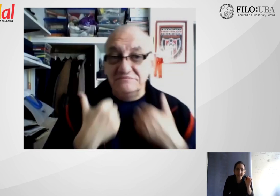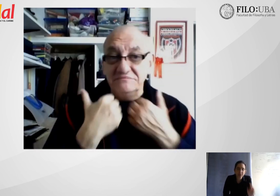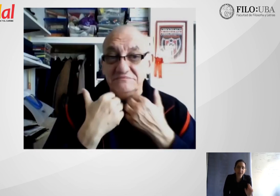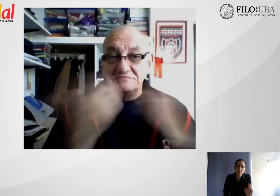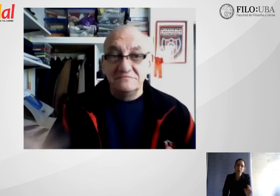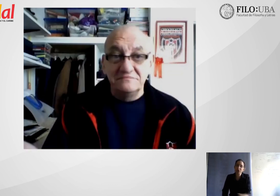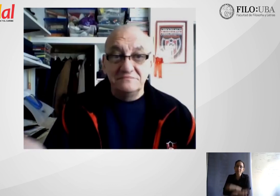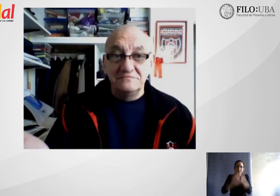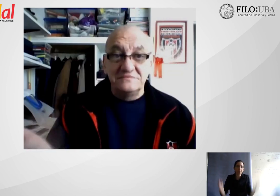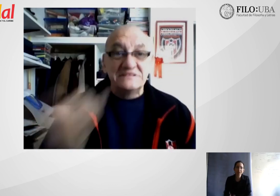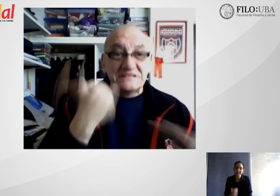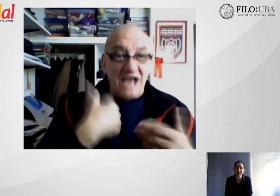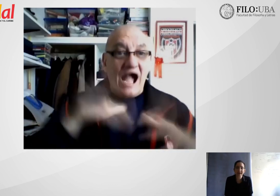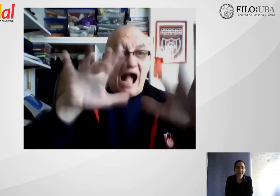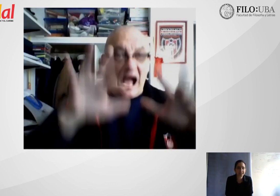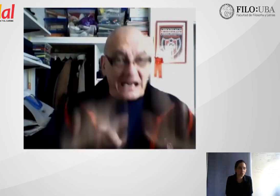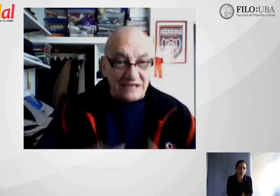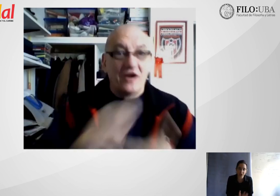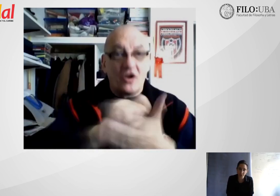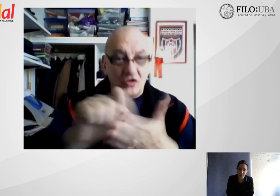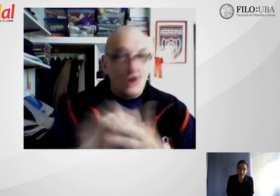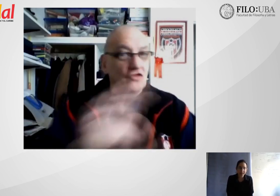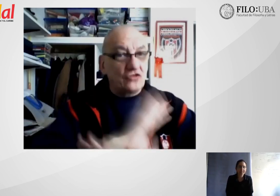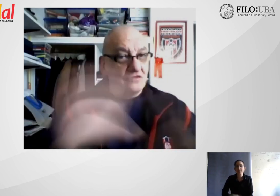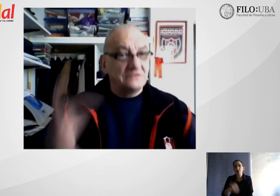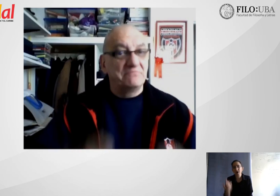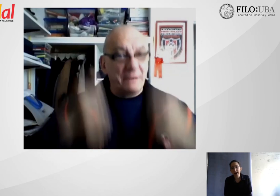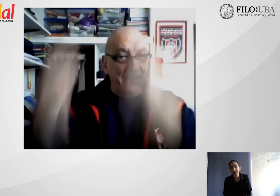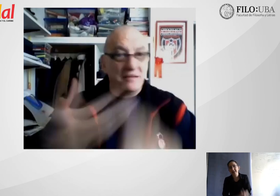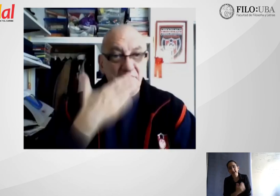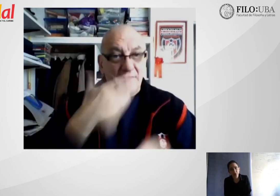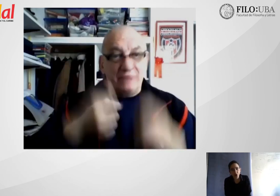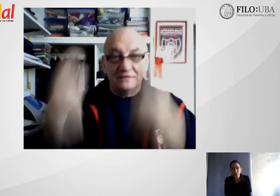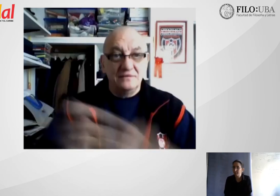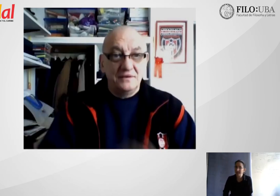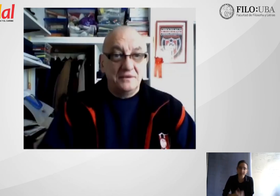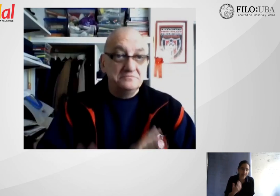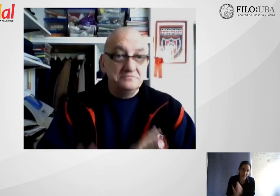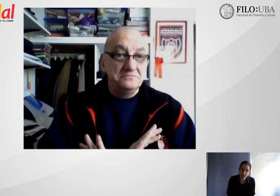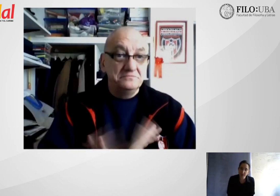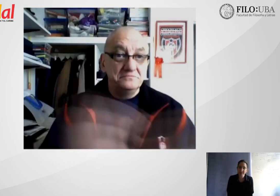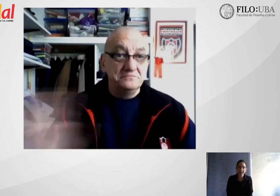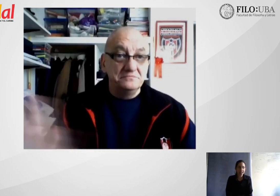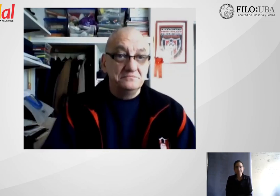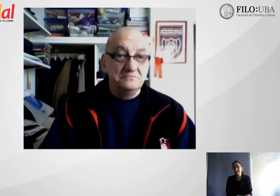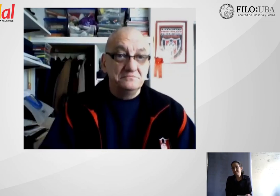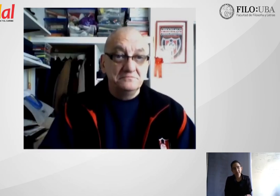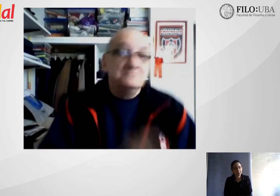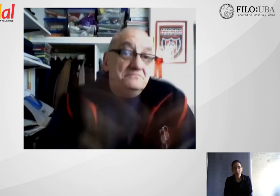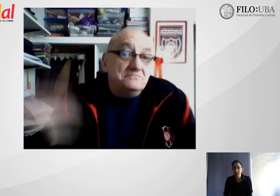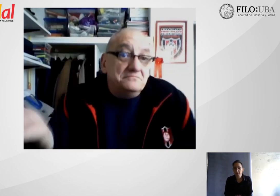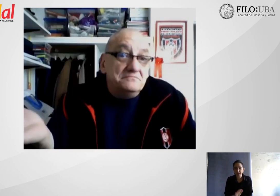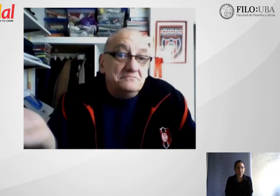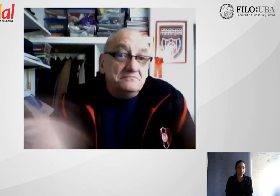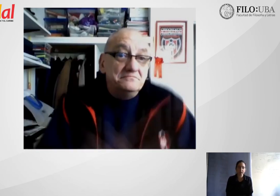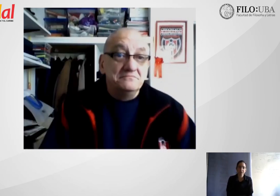contacto, ese pequeño proyecto, pero después al día de la fecha no continuó. Hicimos cartas, notas, presentaciones,